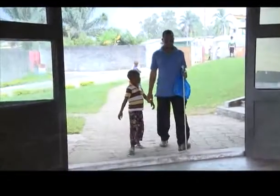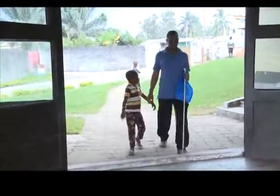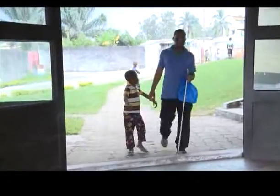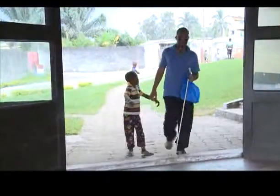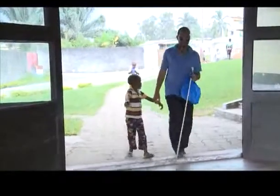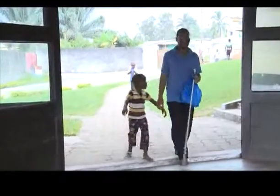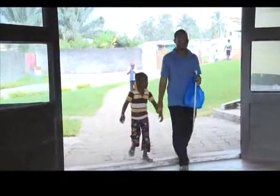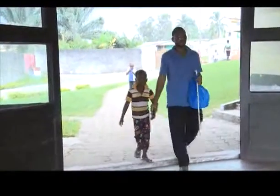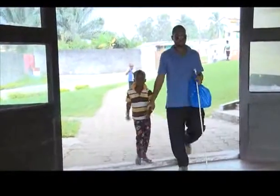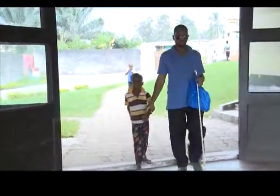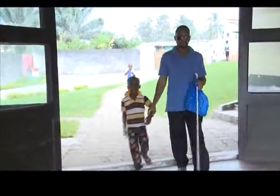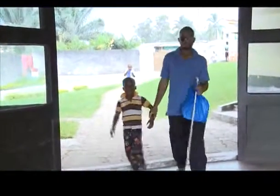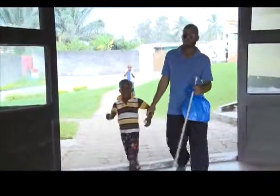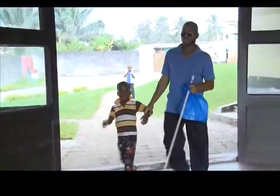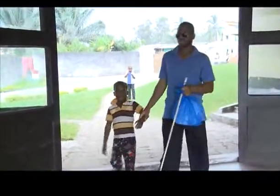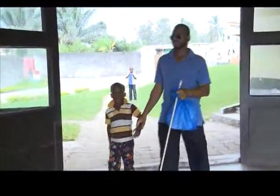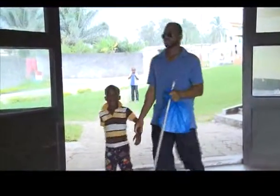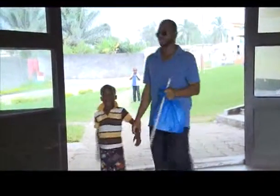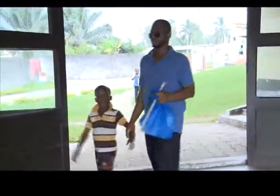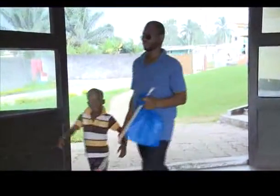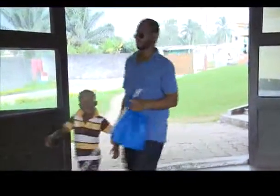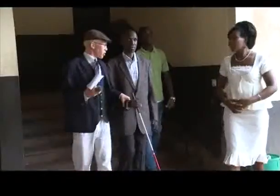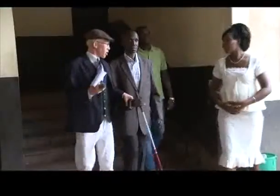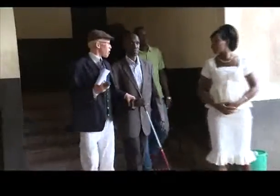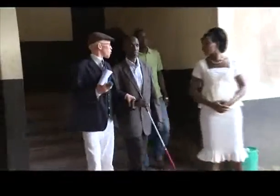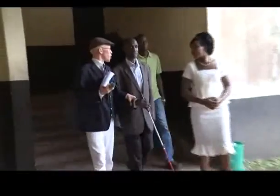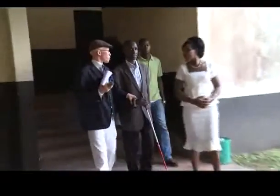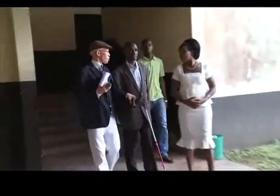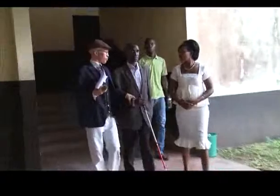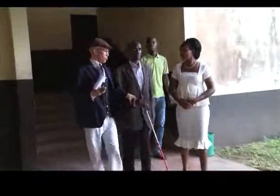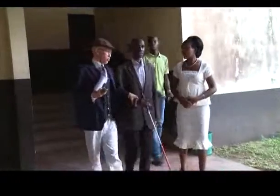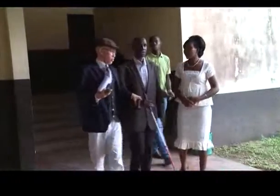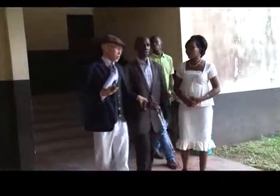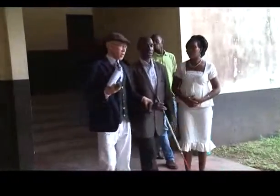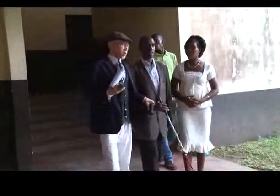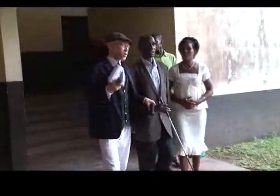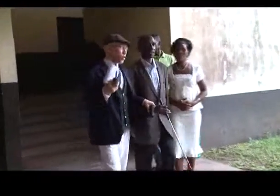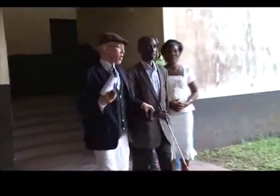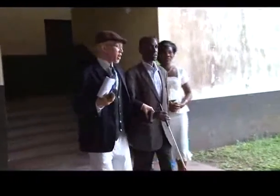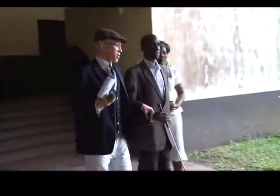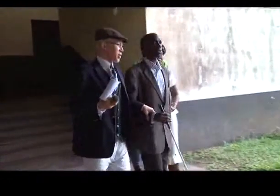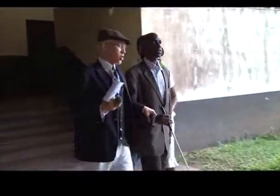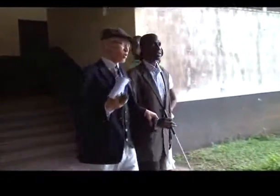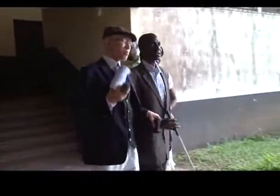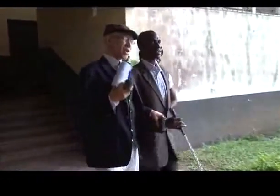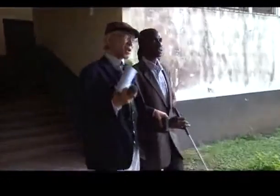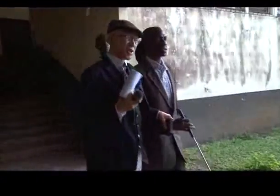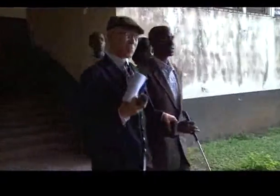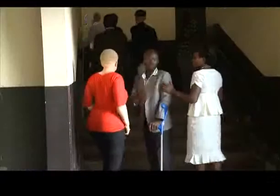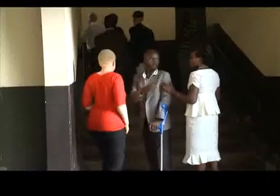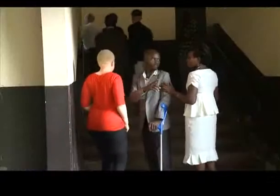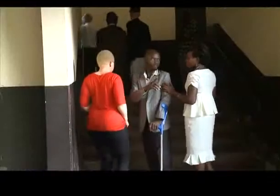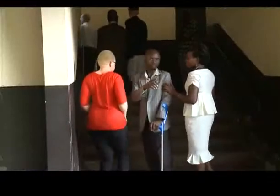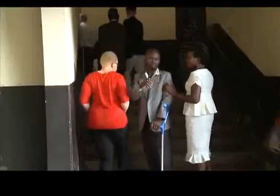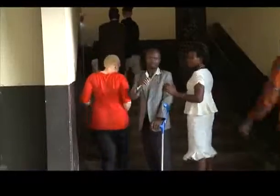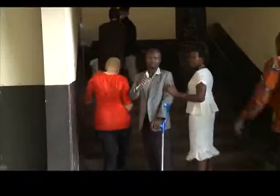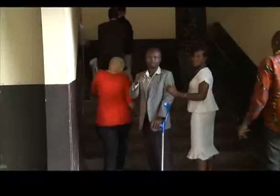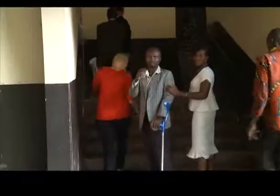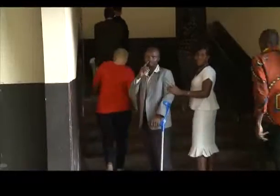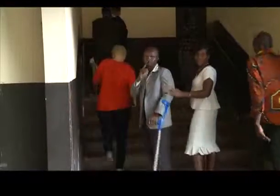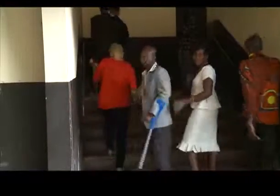Les Nations Unies définissent les personnes handicapées comme des personnes présentant des incapacités physiques, mentales, intellectuelles ou sensorielles